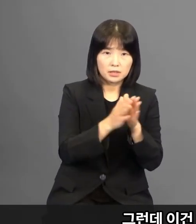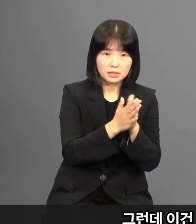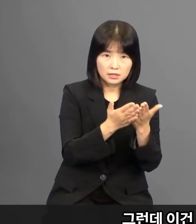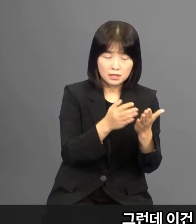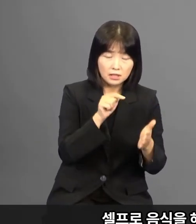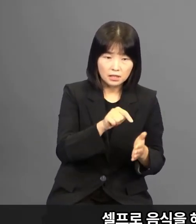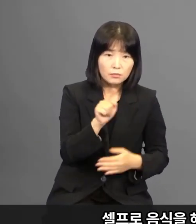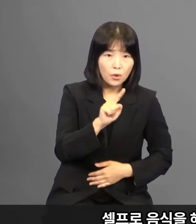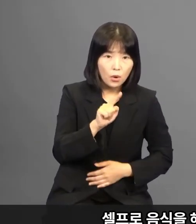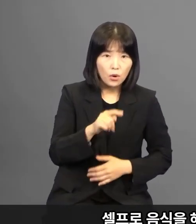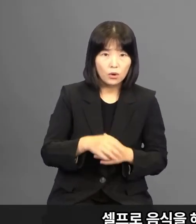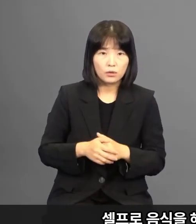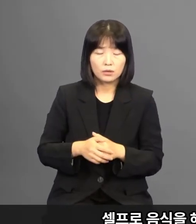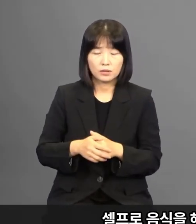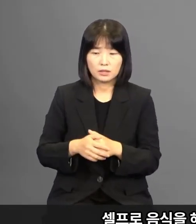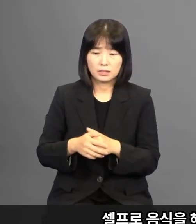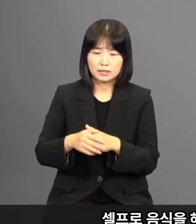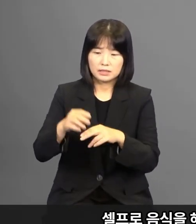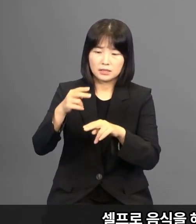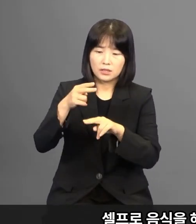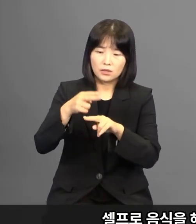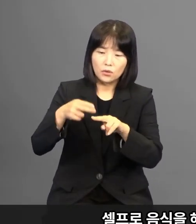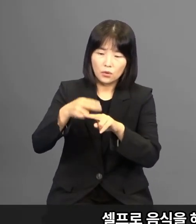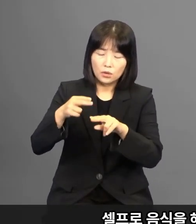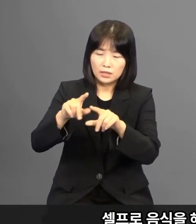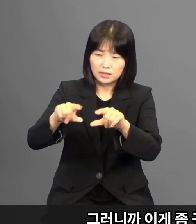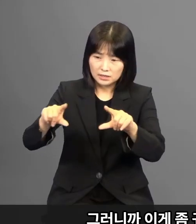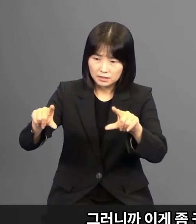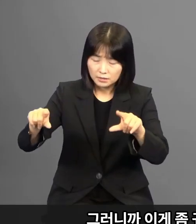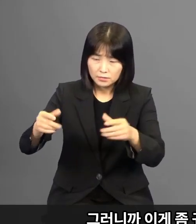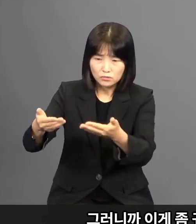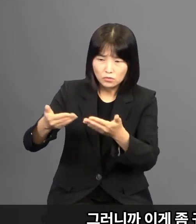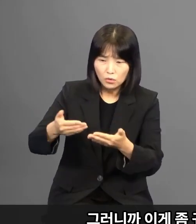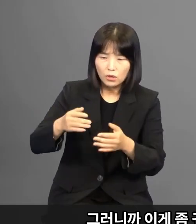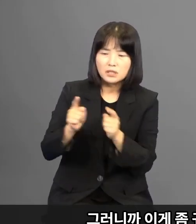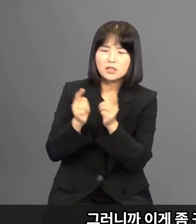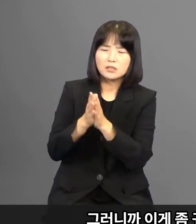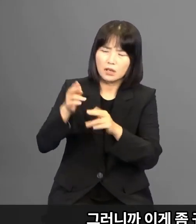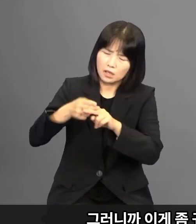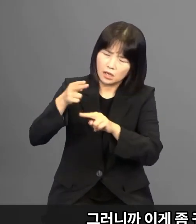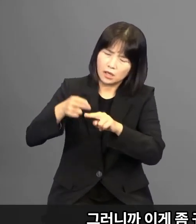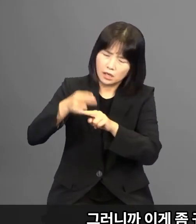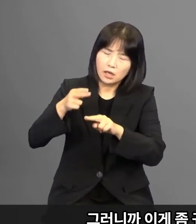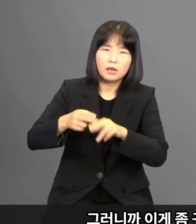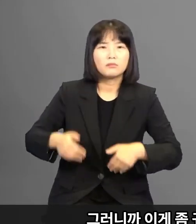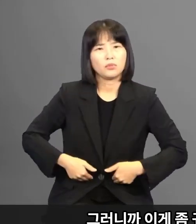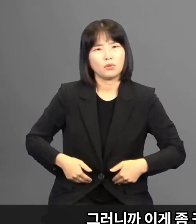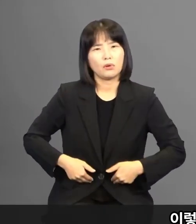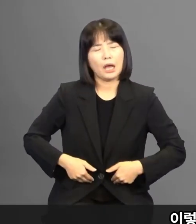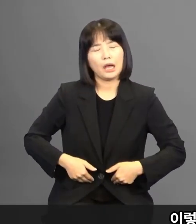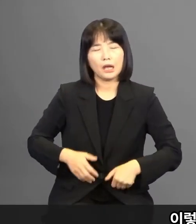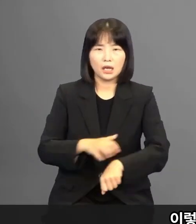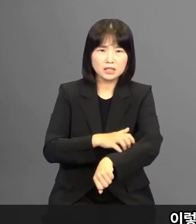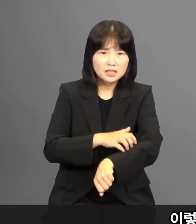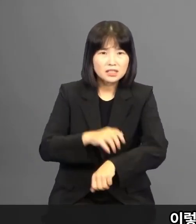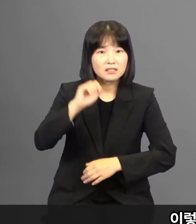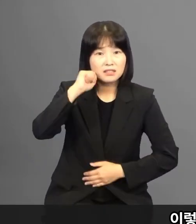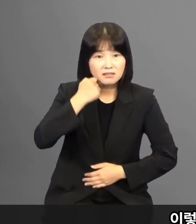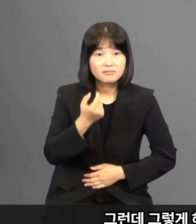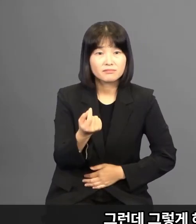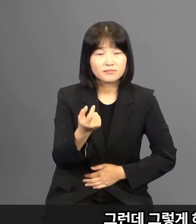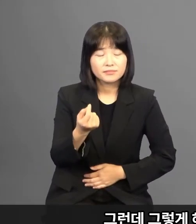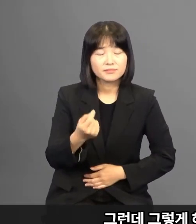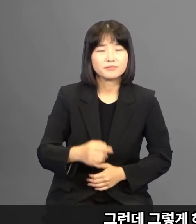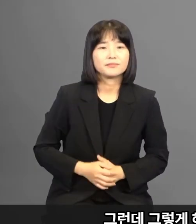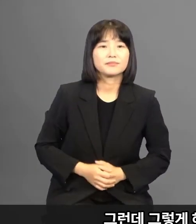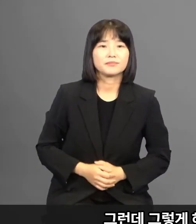주고 셀프로 음식을 해 먹어야 되는 거야, 자기가. 그러니까 이게 좀 귀찮기도 하고 좀 어렵기도 하고 이렇게 느껴지는 거죠.